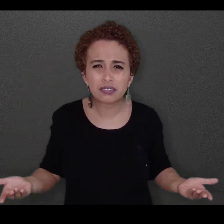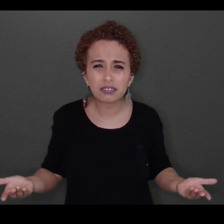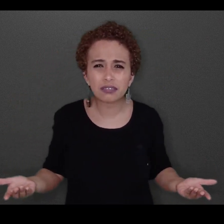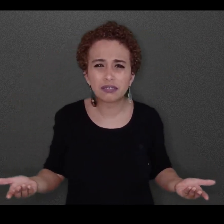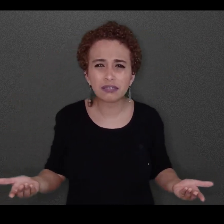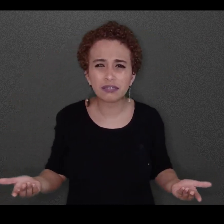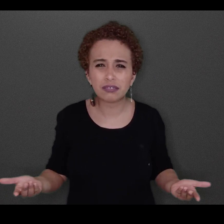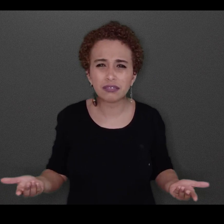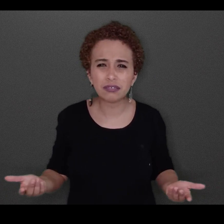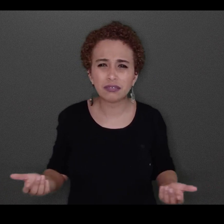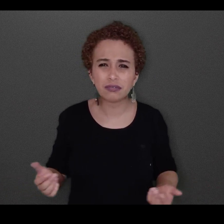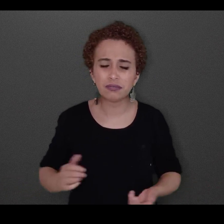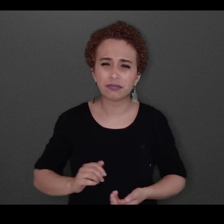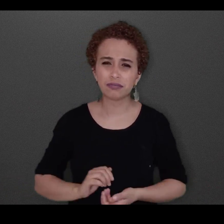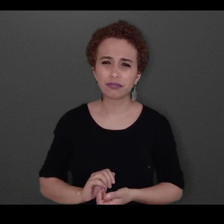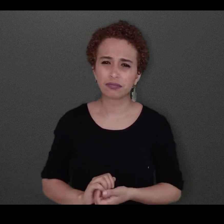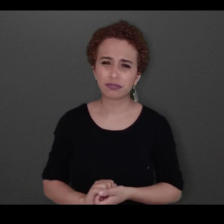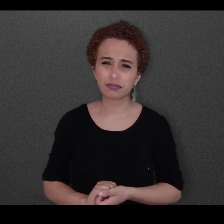Muda para fundo preto,